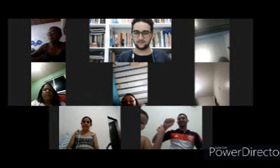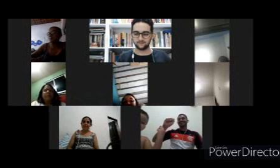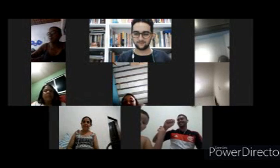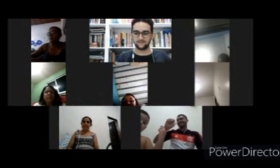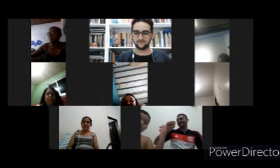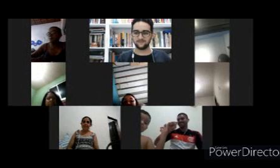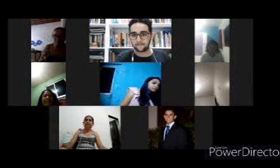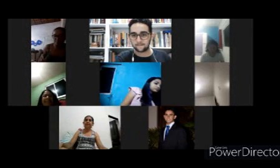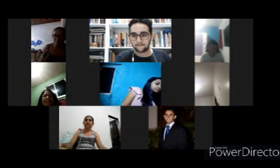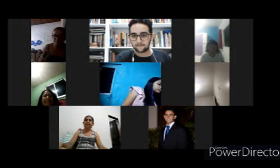PEDREIRAS.